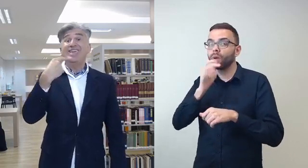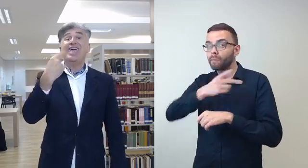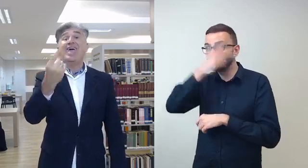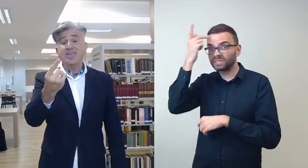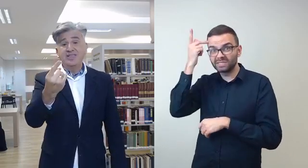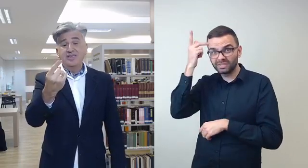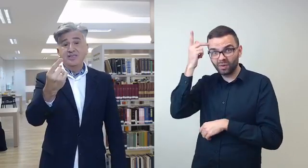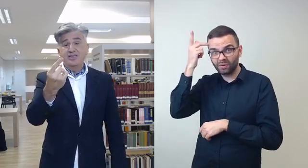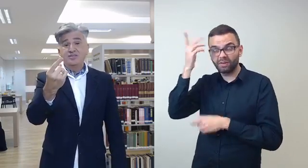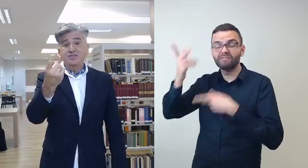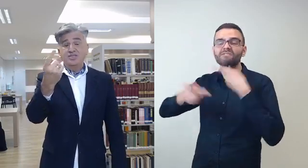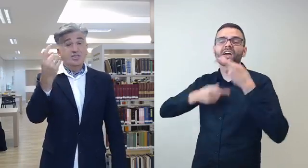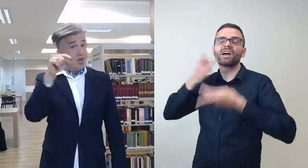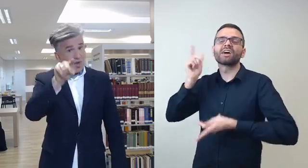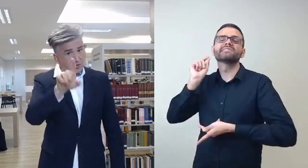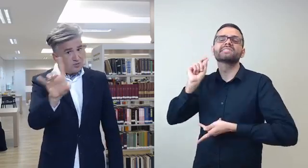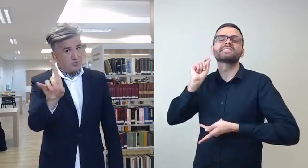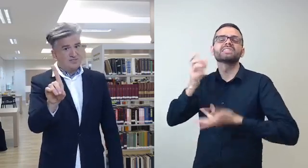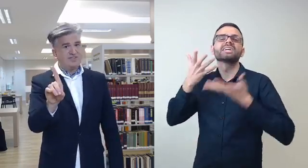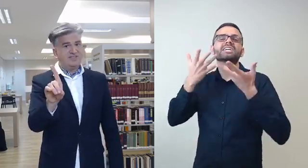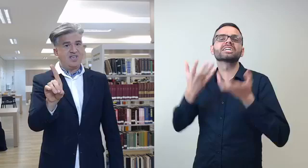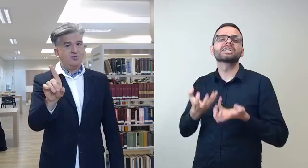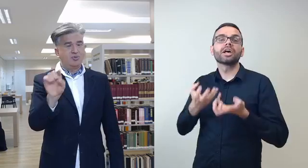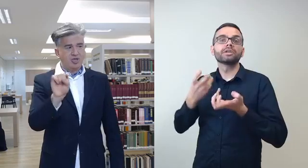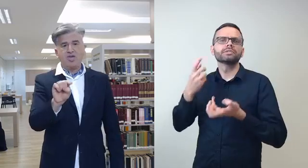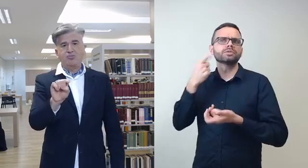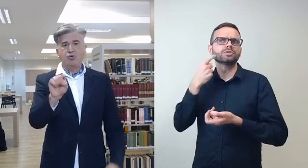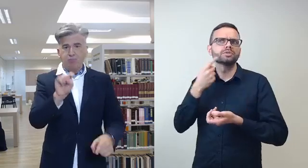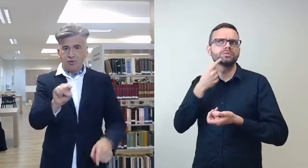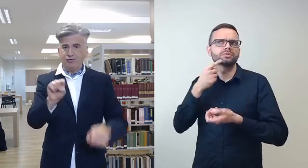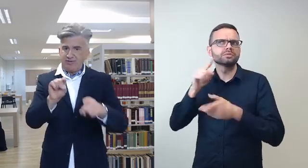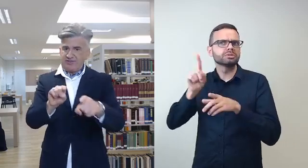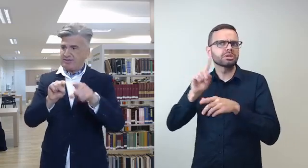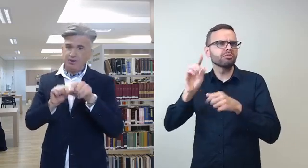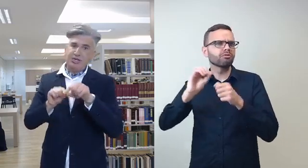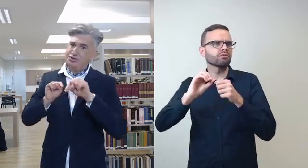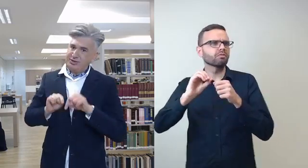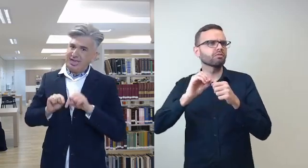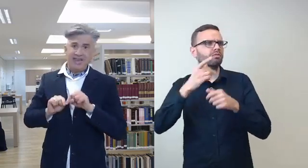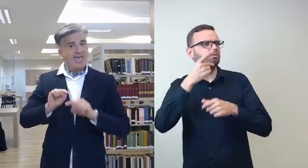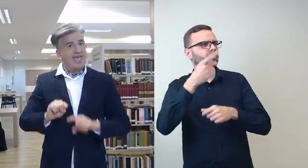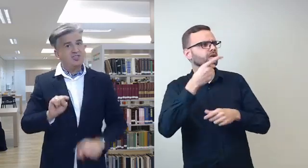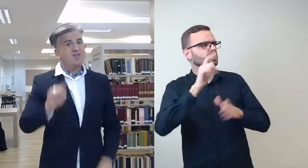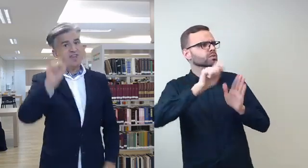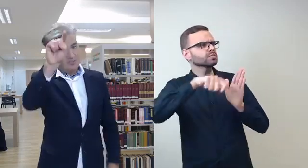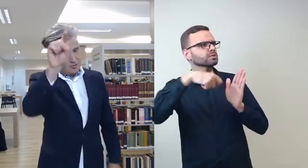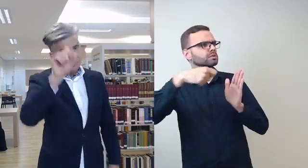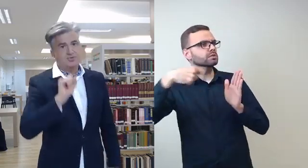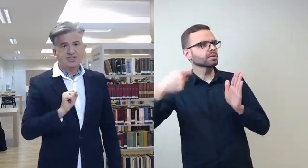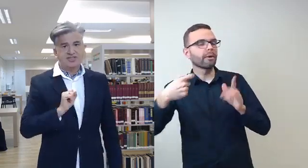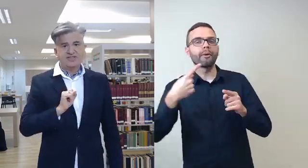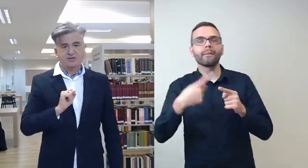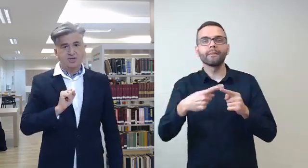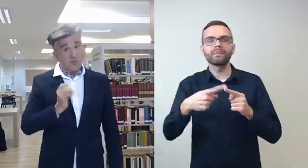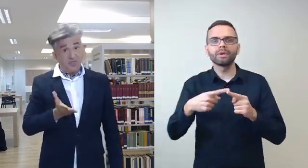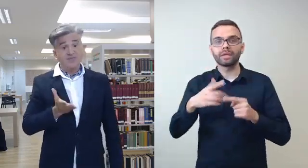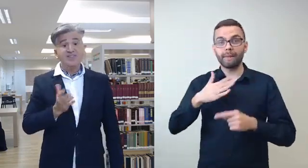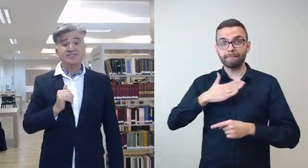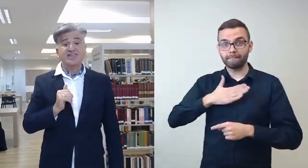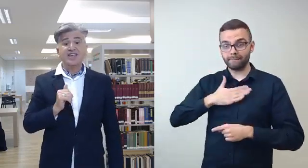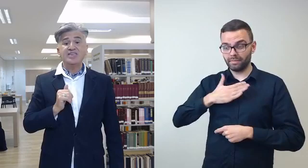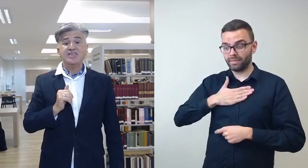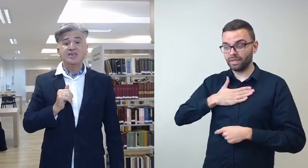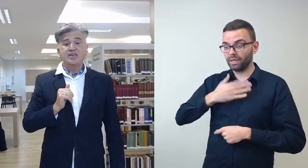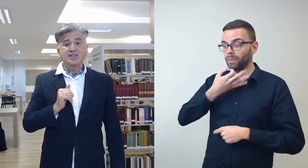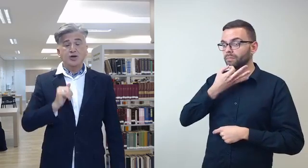que quer e não é o que o surdo está dizendo. Por quê? Porque o ponto de vista político dele é diferente do que o surdo está dizendo. Não deveria